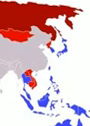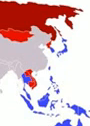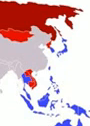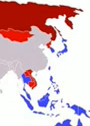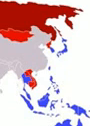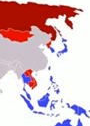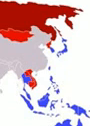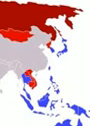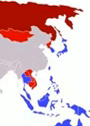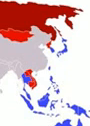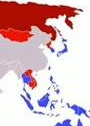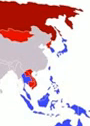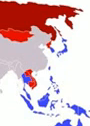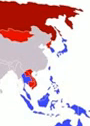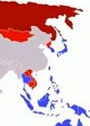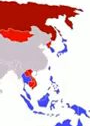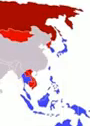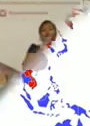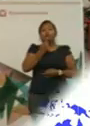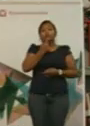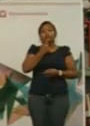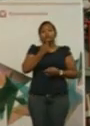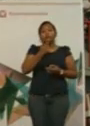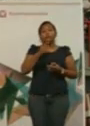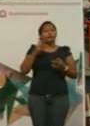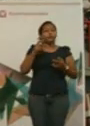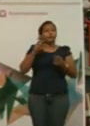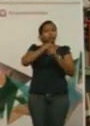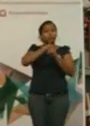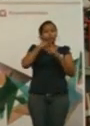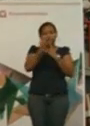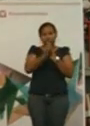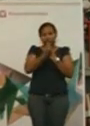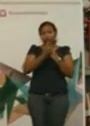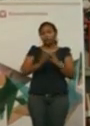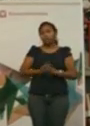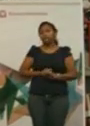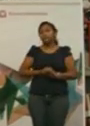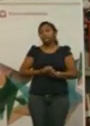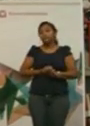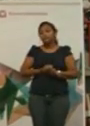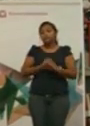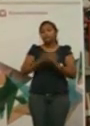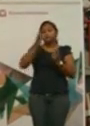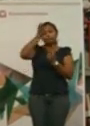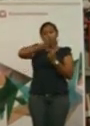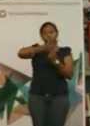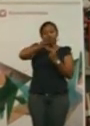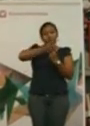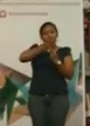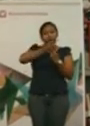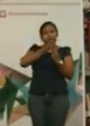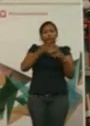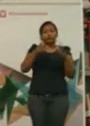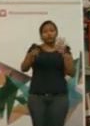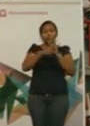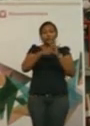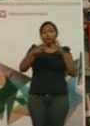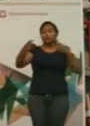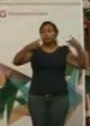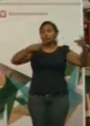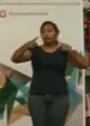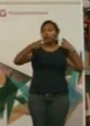direto. Mas o mundo era todo dividido entre eles. O colega perguntou assim, se Hitler estivesse vivo na época da Guerra